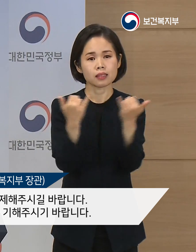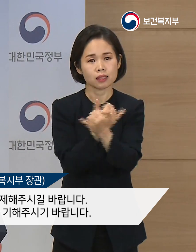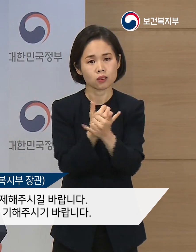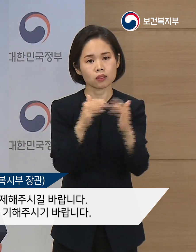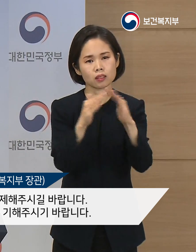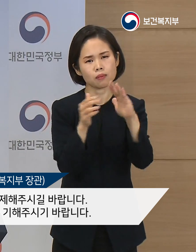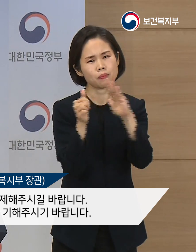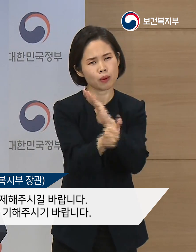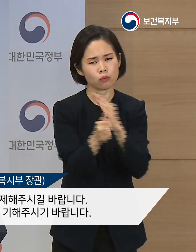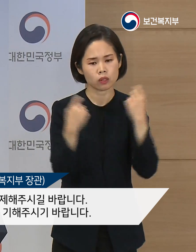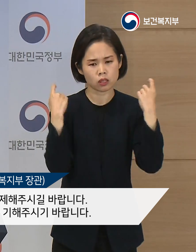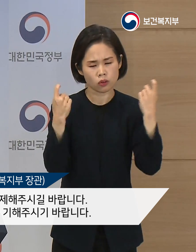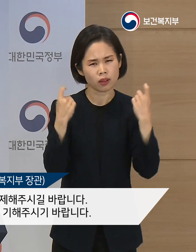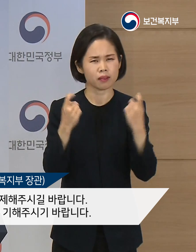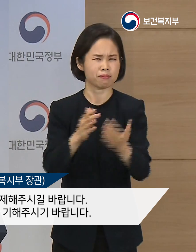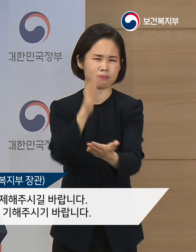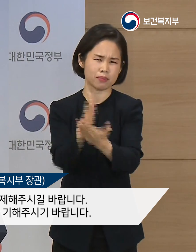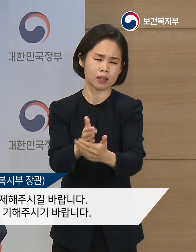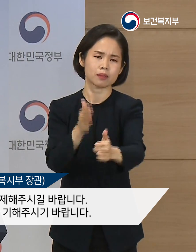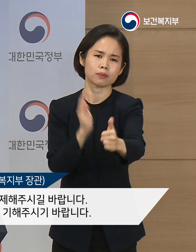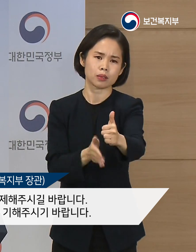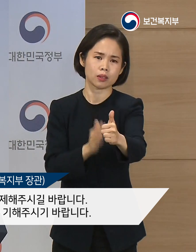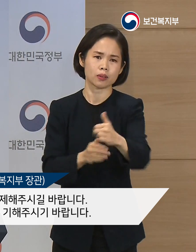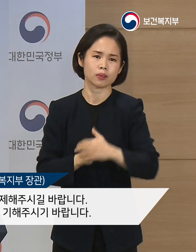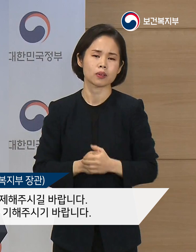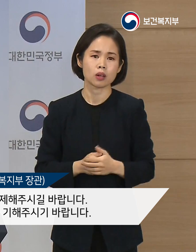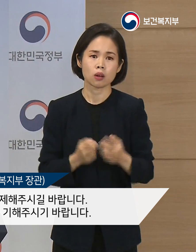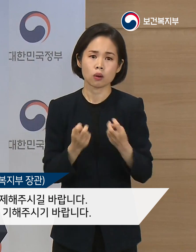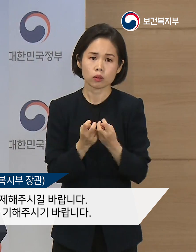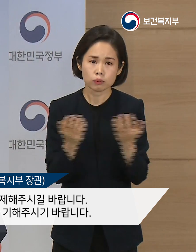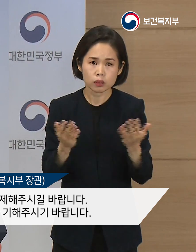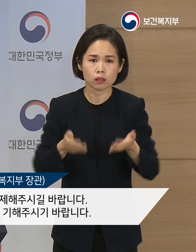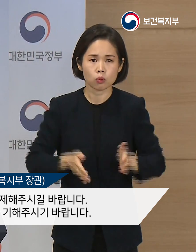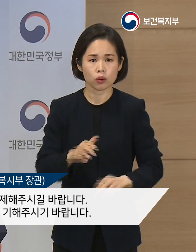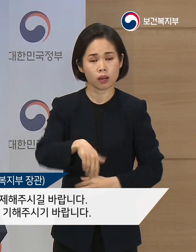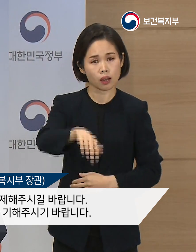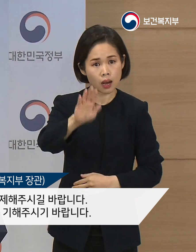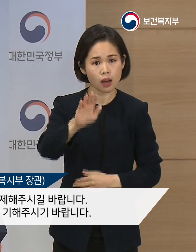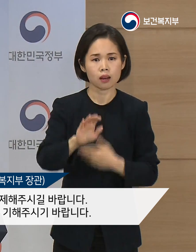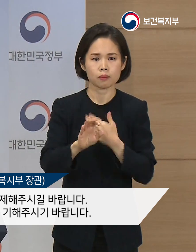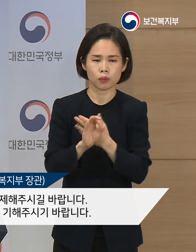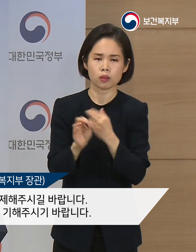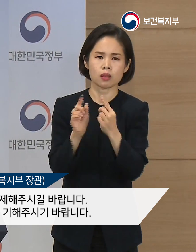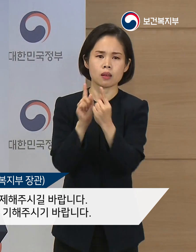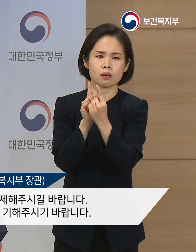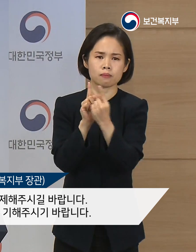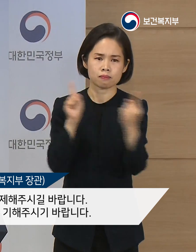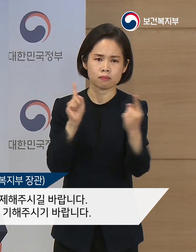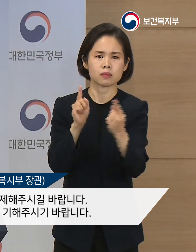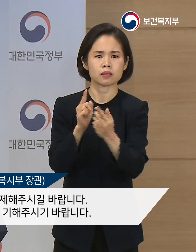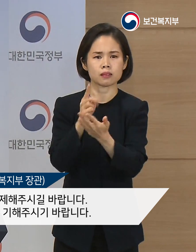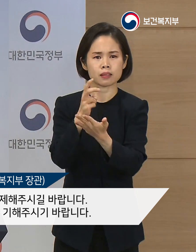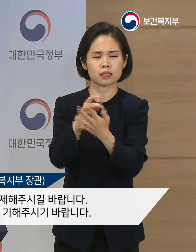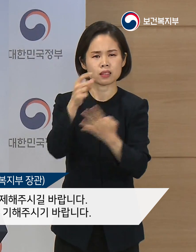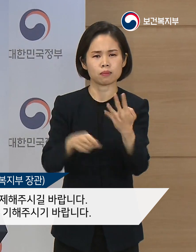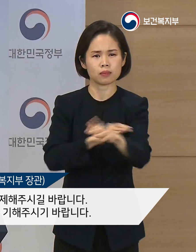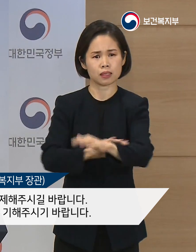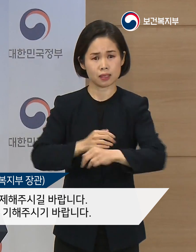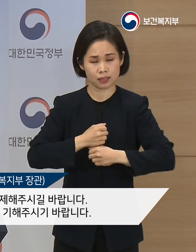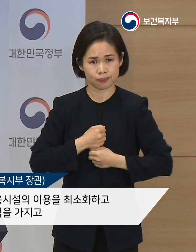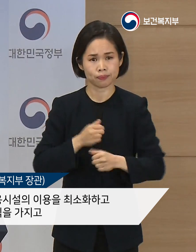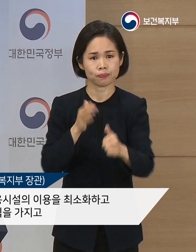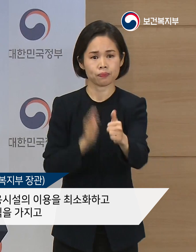방문, 여행 등의 이동을 자제해 주시길 바랍니다. 불가피한 이동 시에도 방역 관리에 만전을 기해 주시기